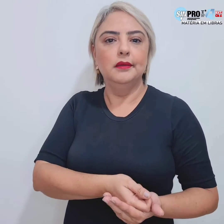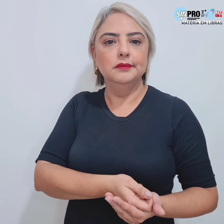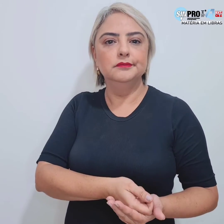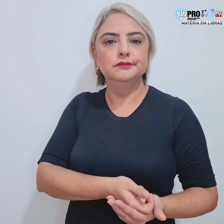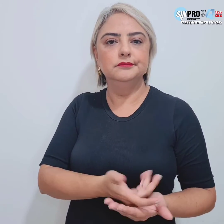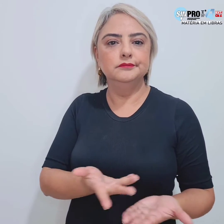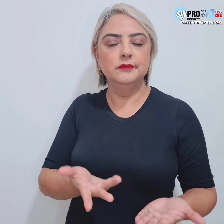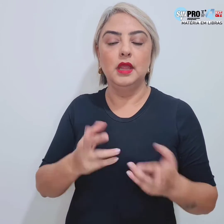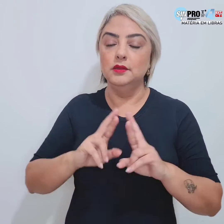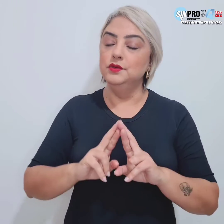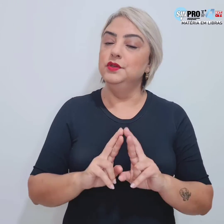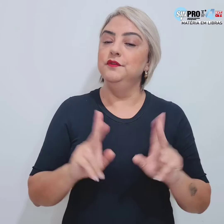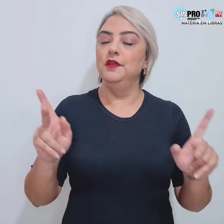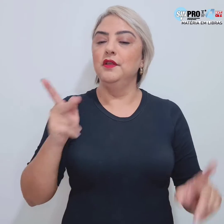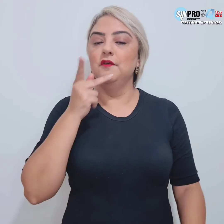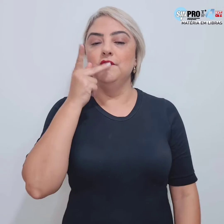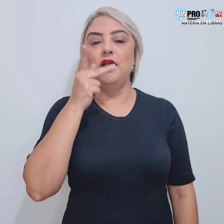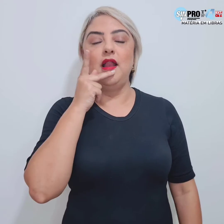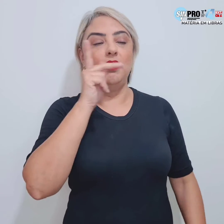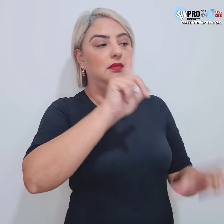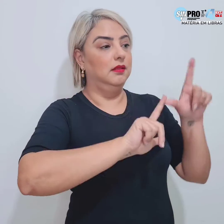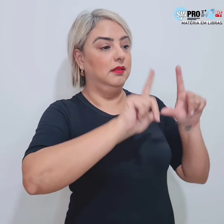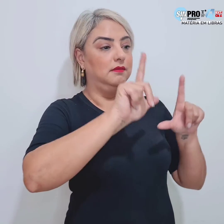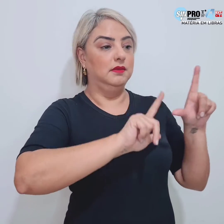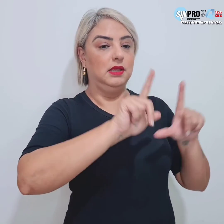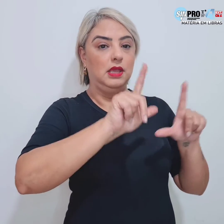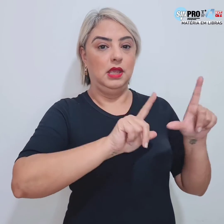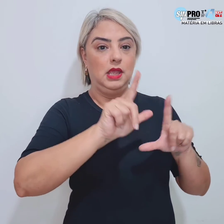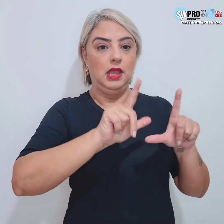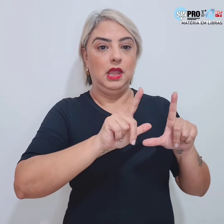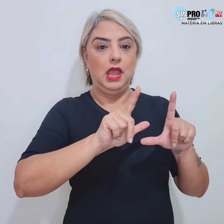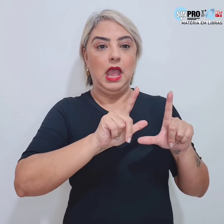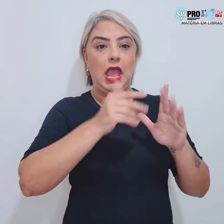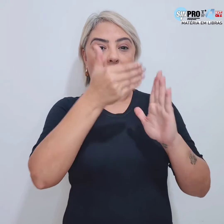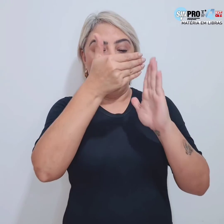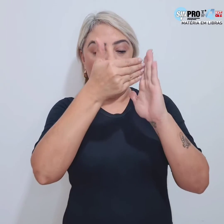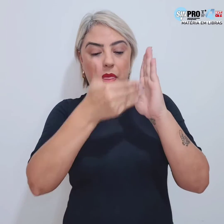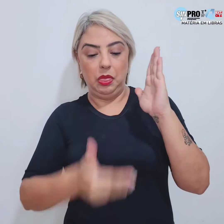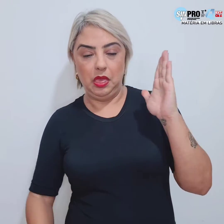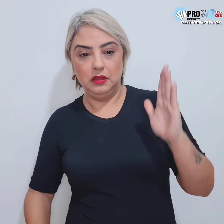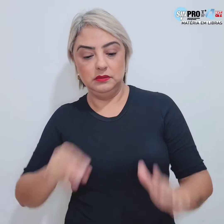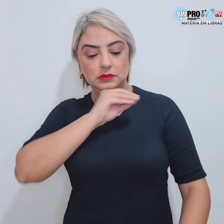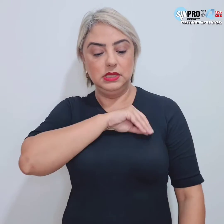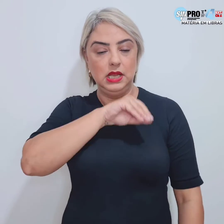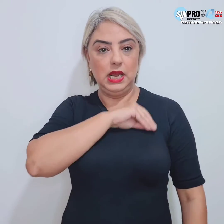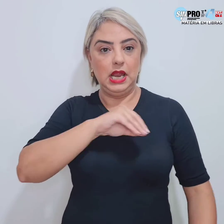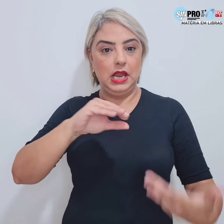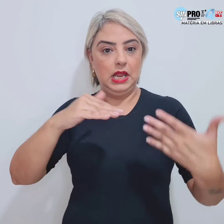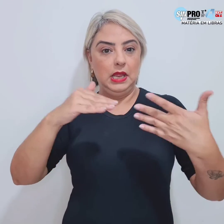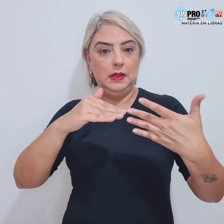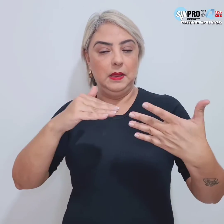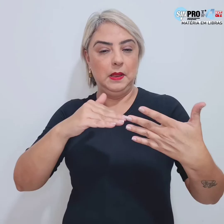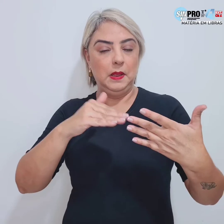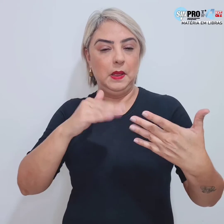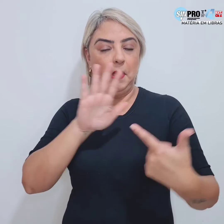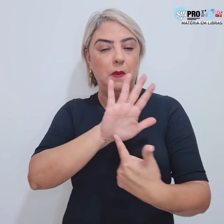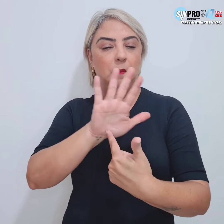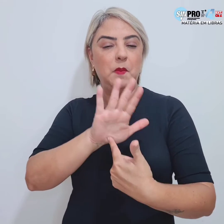Diferente do que diz a imprensa, a queda da renda da classe média, evidenciada nos primeiros